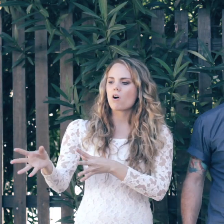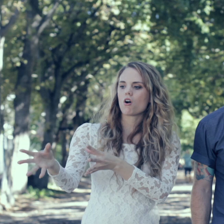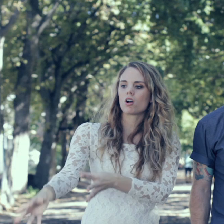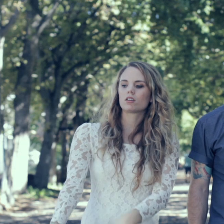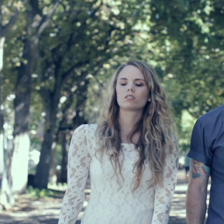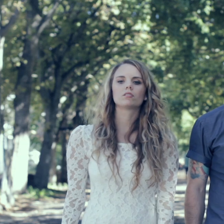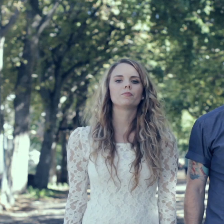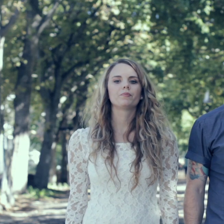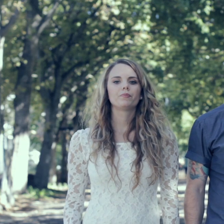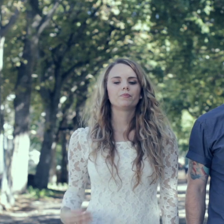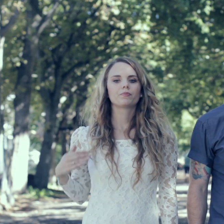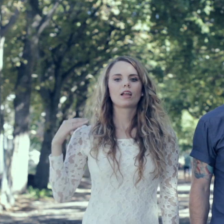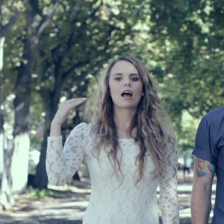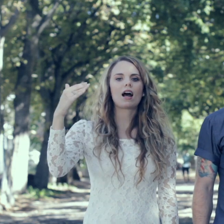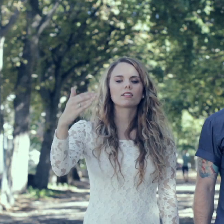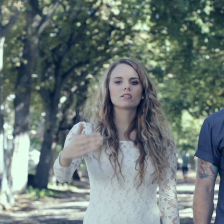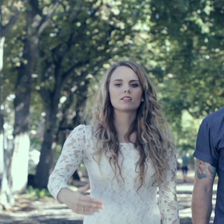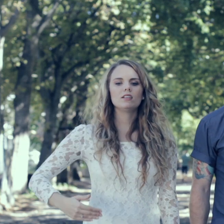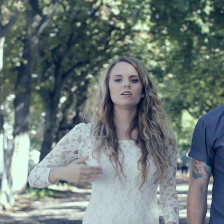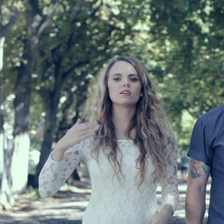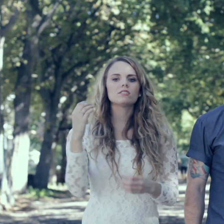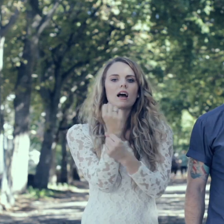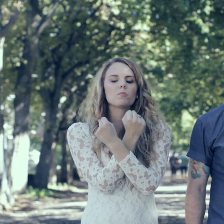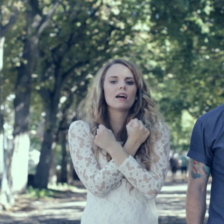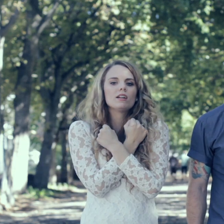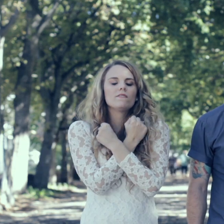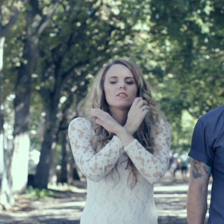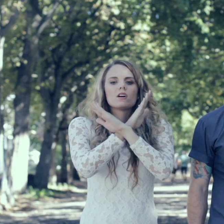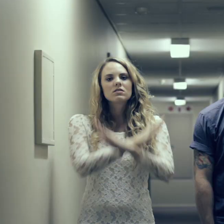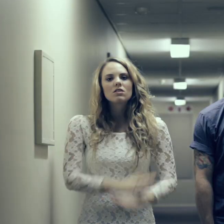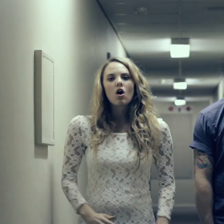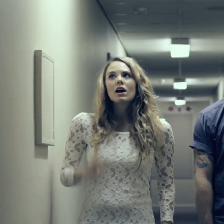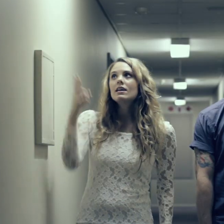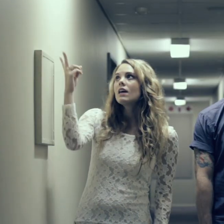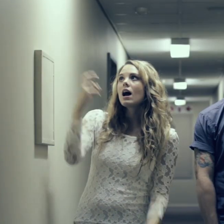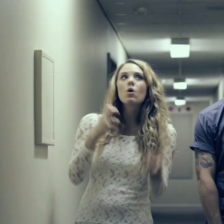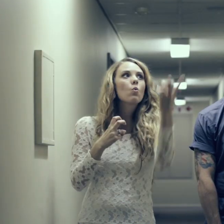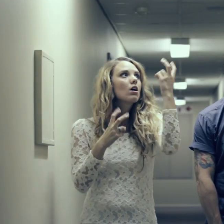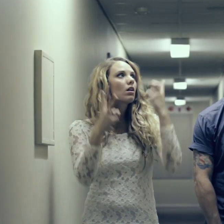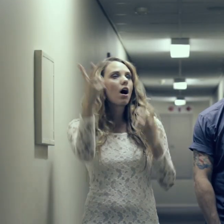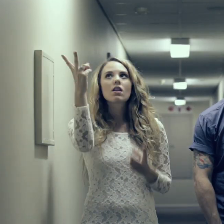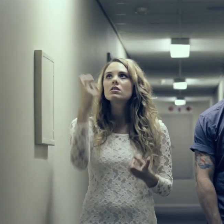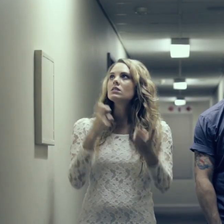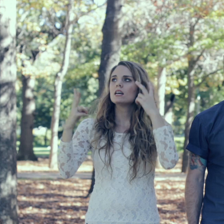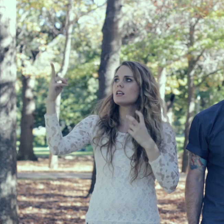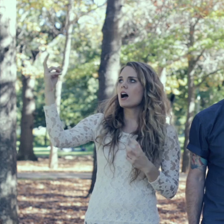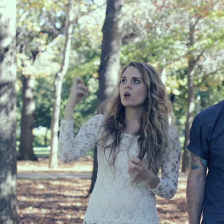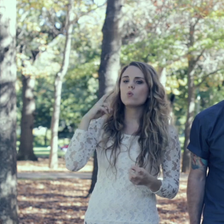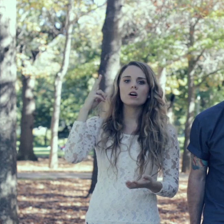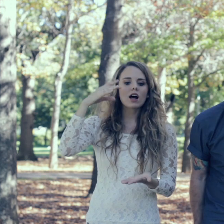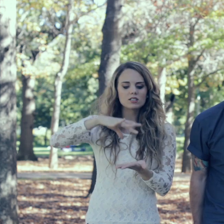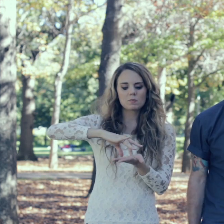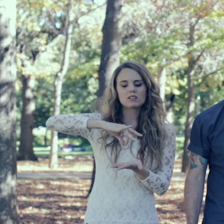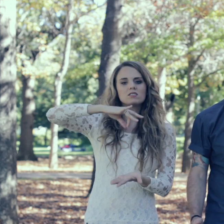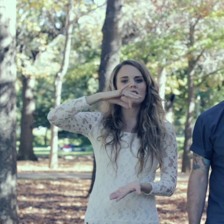zier maak, elke keer als ik mijn liefde stak, jij weer alles,